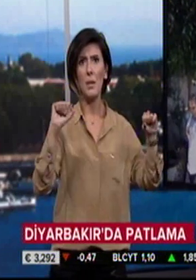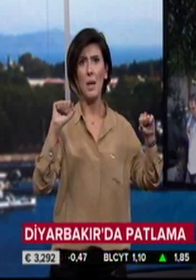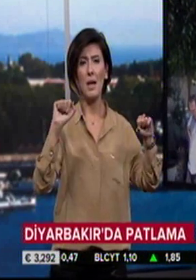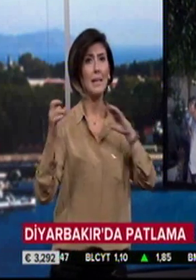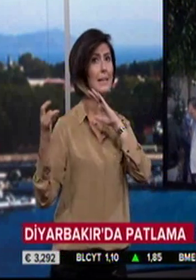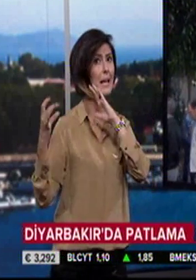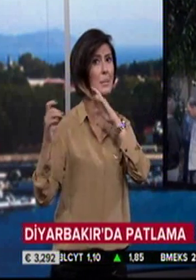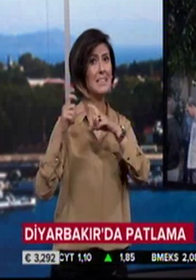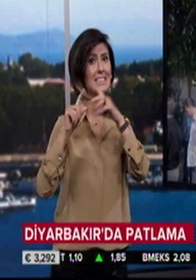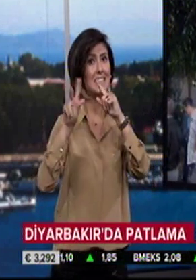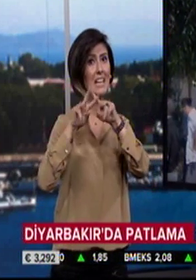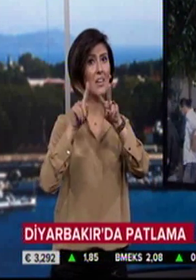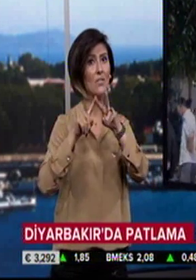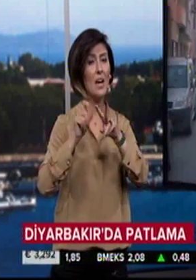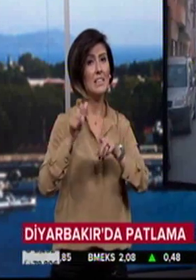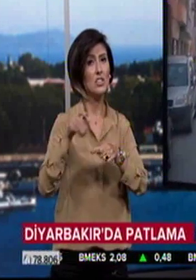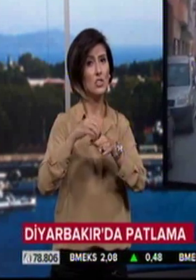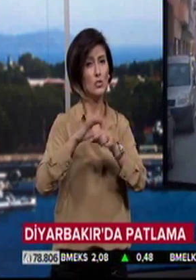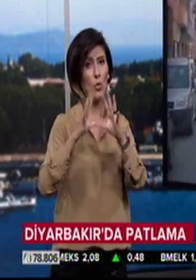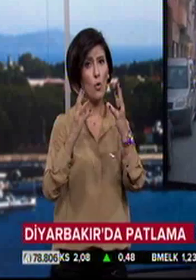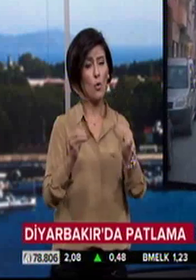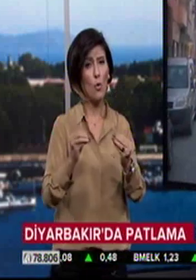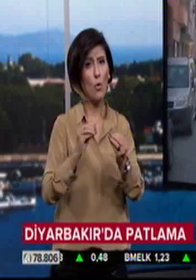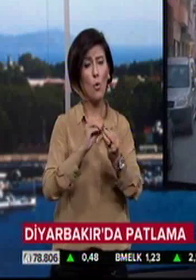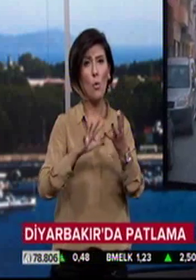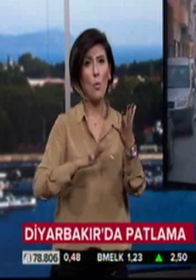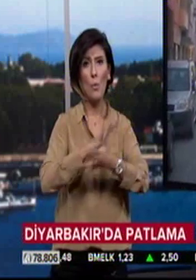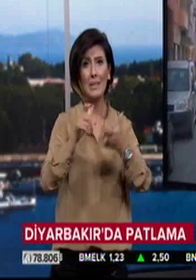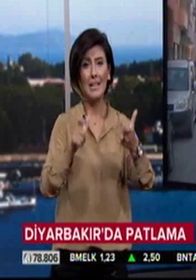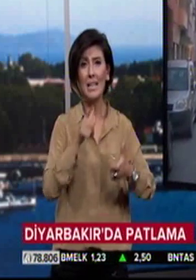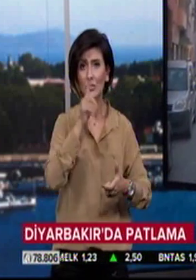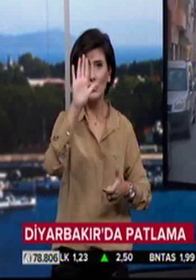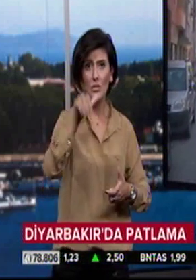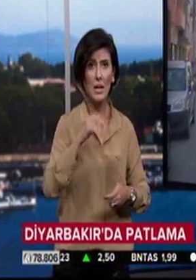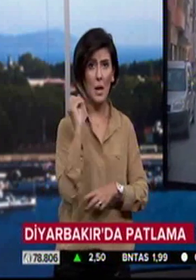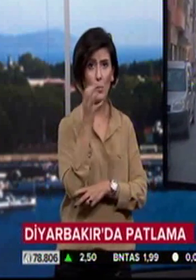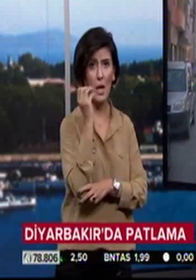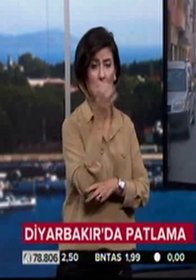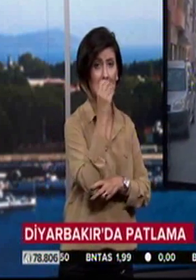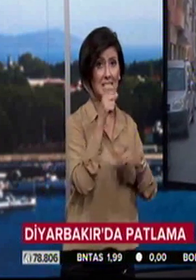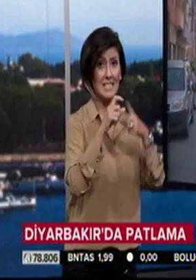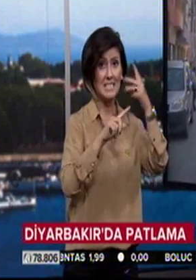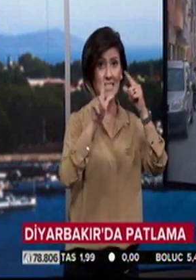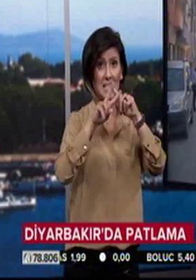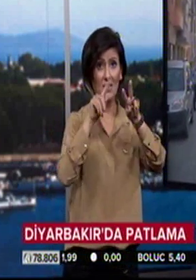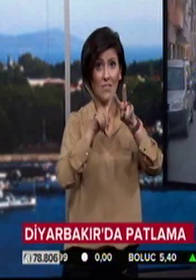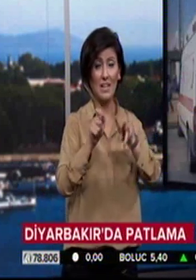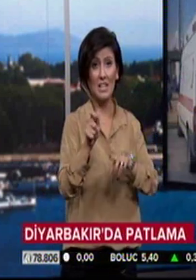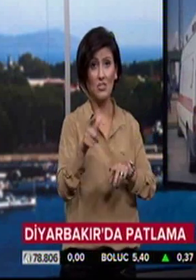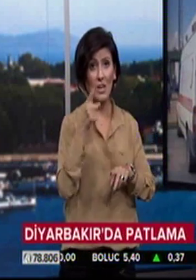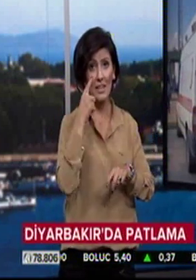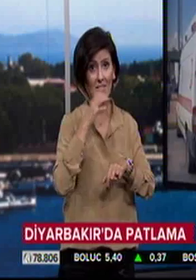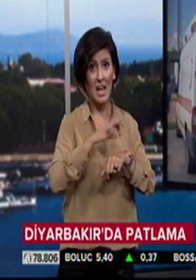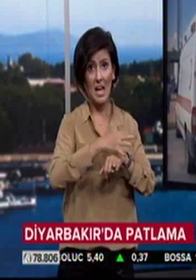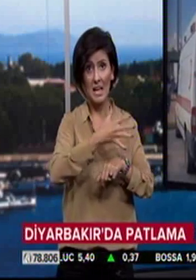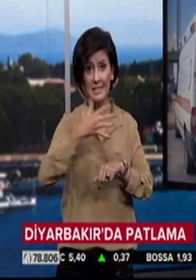Patlama Diyarbakır'ın Silvan ilçesinde yaşandı. Olay yerine çağrılan ambulanslarla Silvan